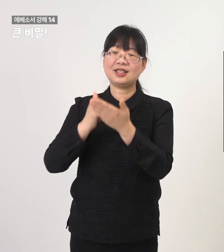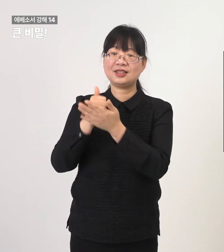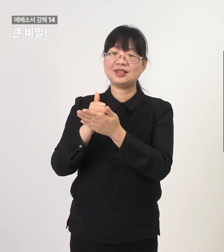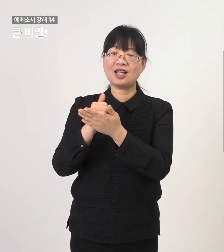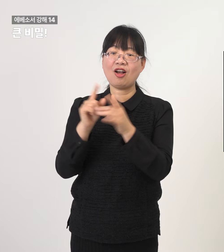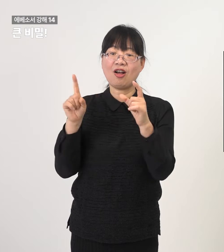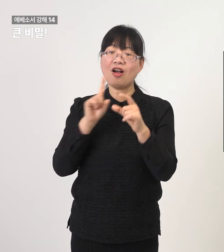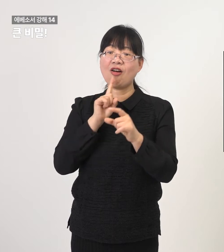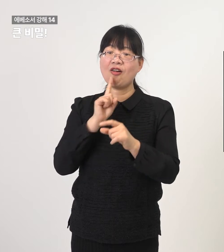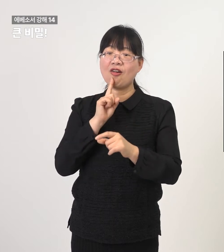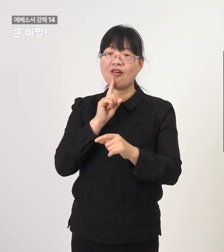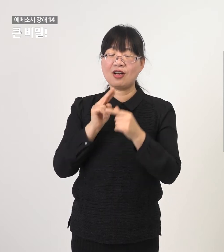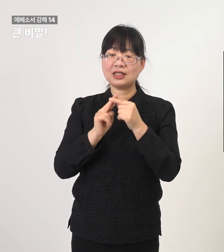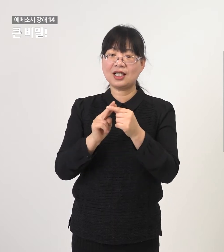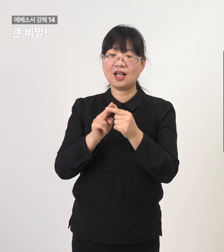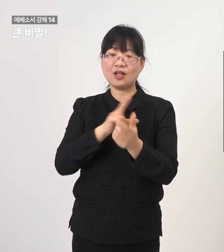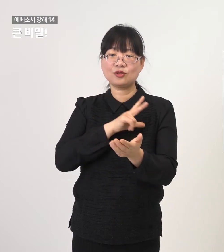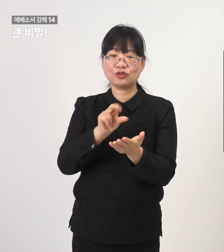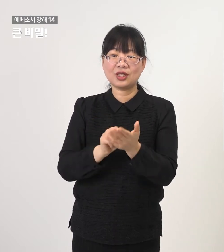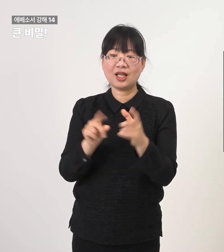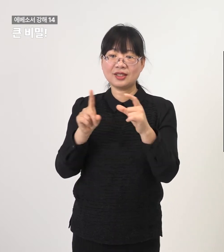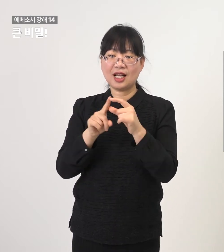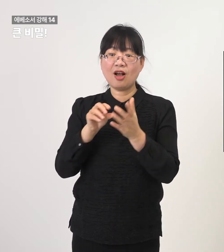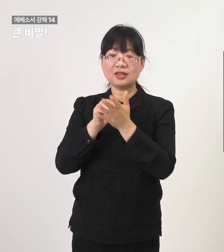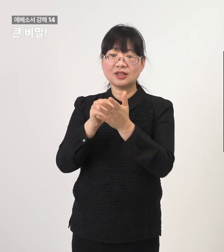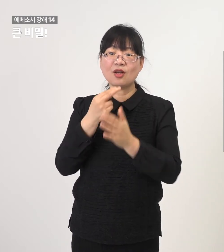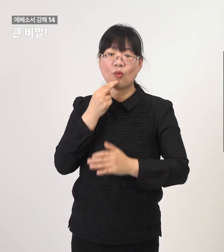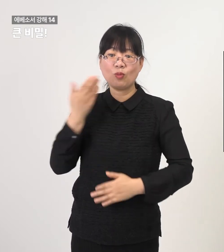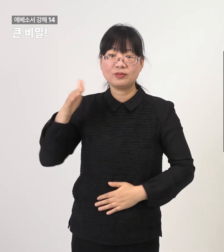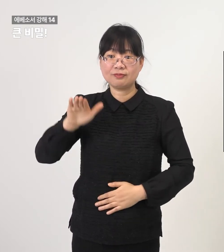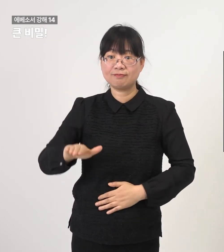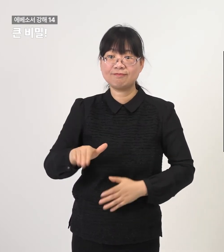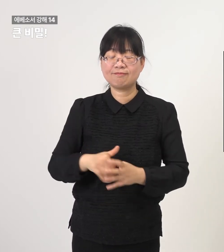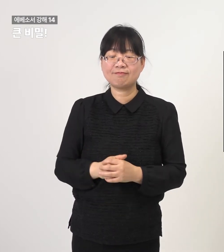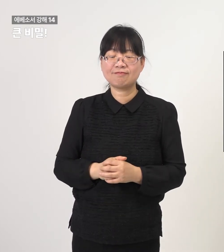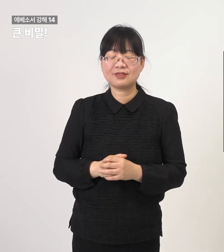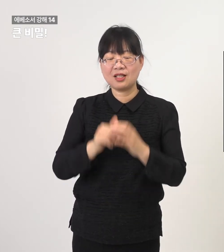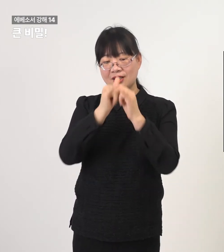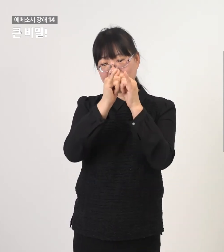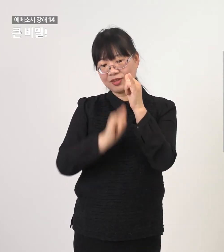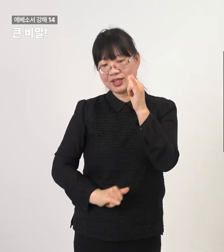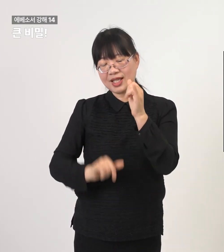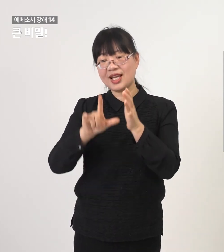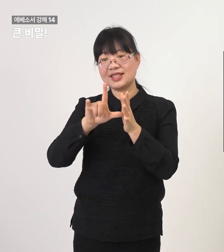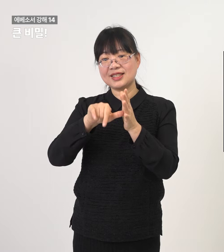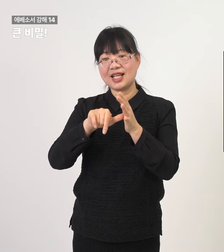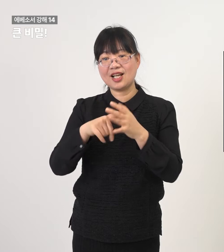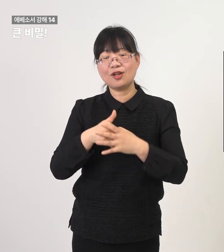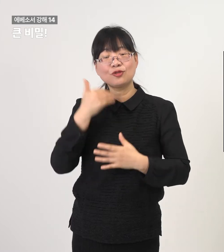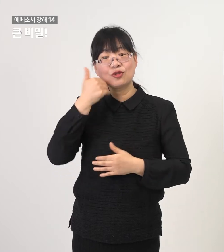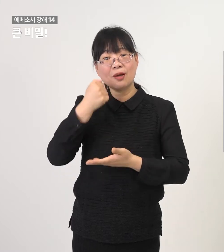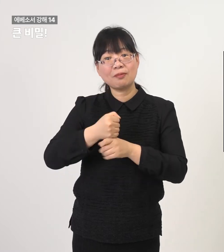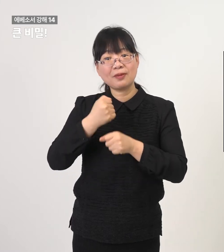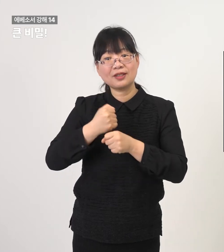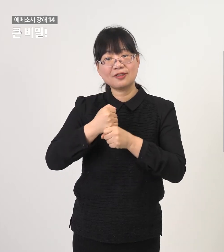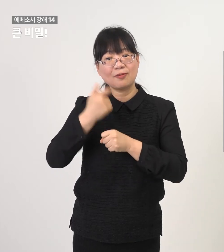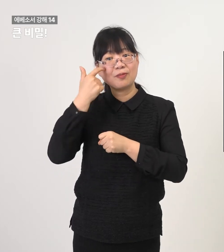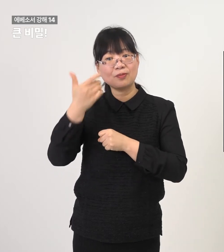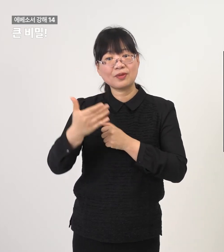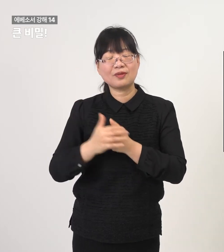하나님이라는 언어나 주제나 단어가 등장하지 않지만 역사의 시간은 누가 만든